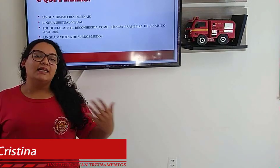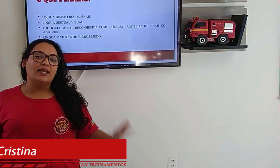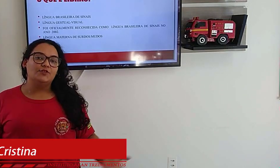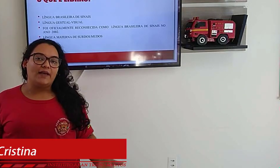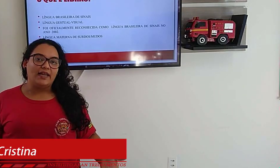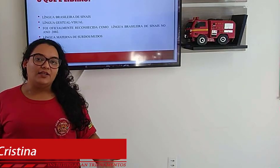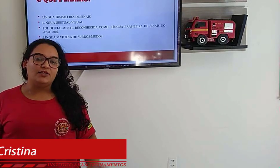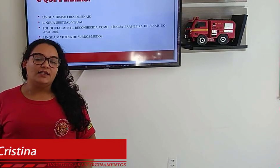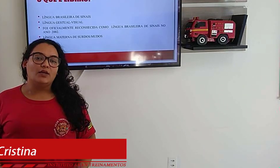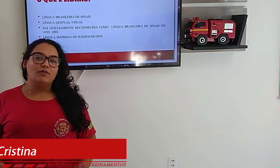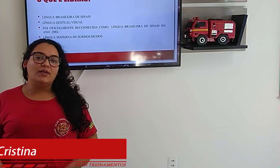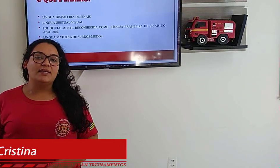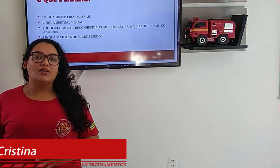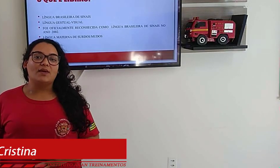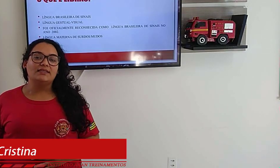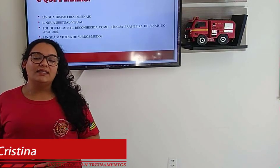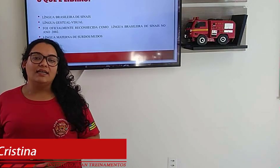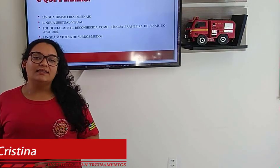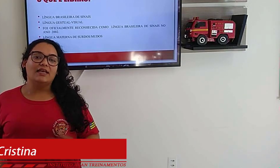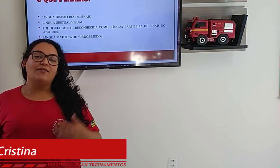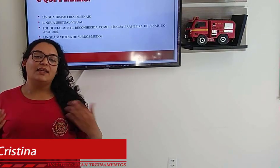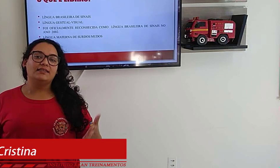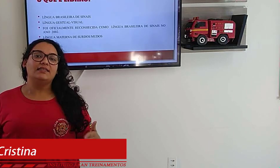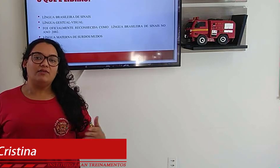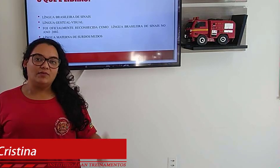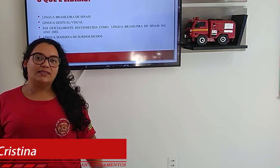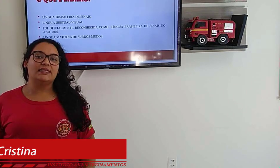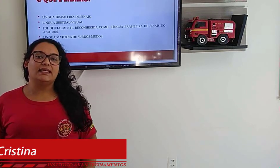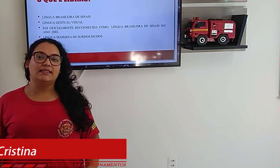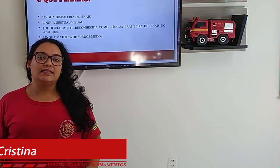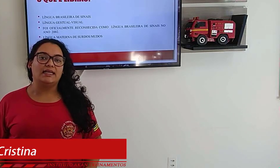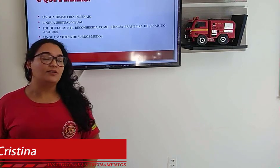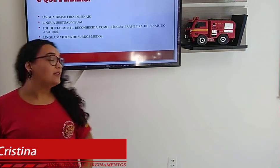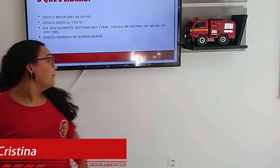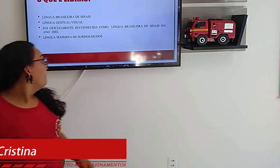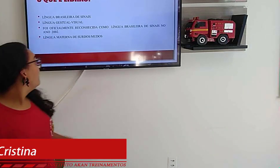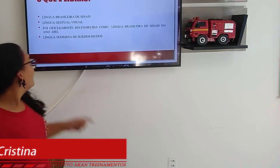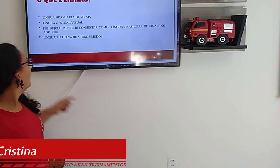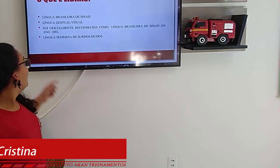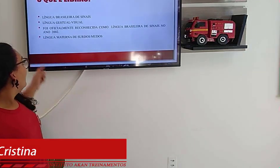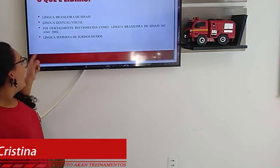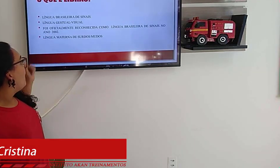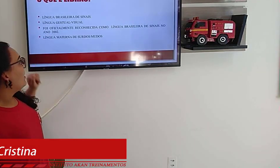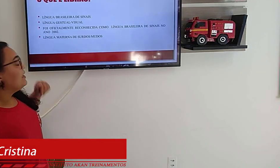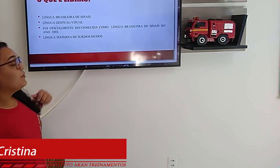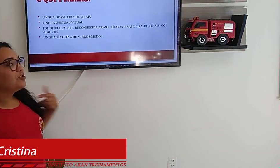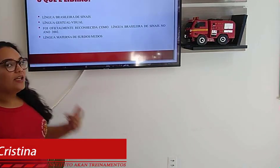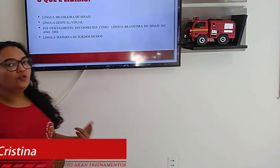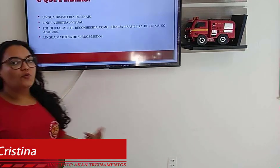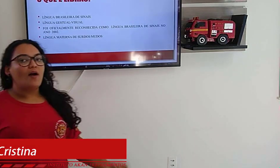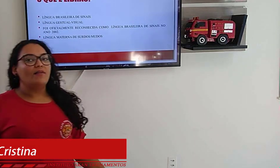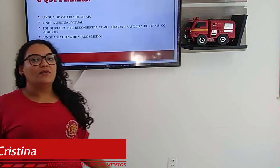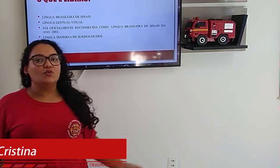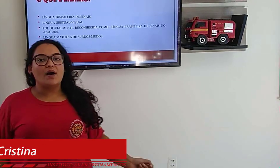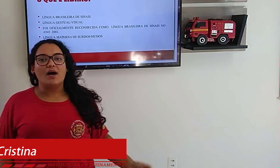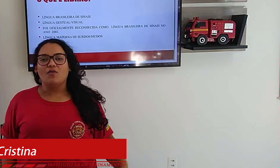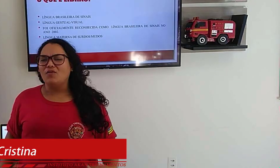sigla é diferente. Então, Libras é uma sigla que se referencia à língua brasileira de sinais, tá? É uma língua gestual e visual. Como